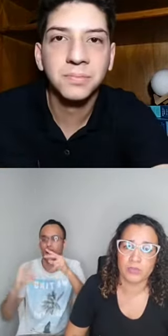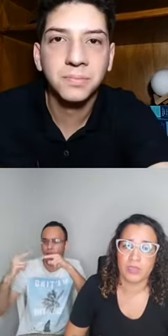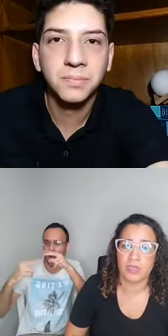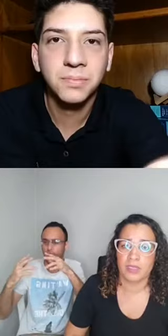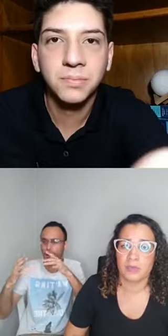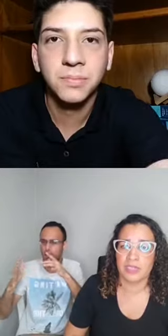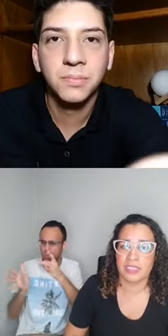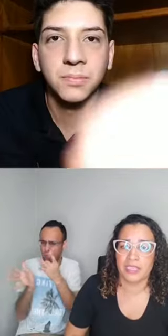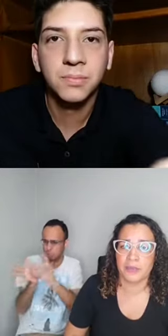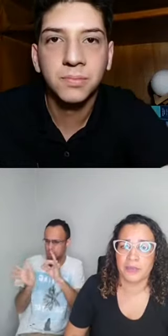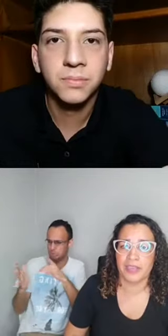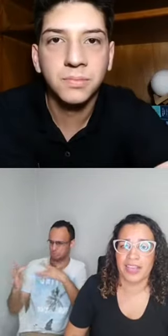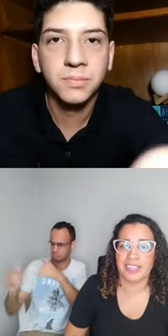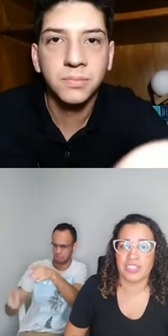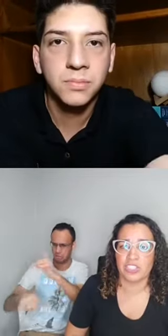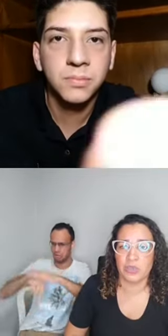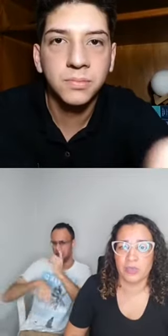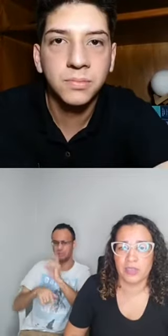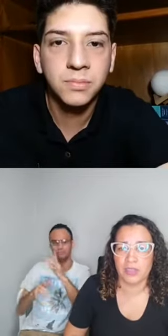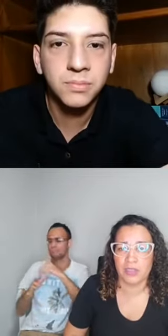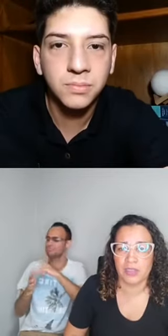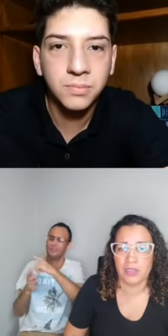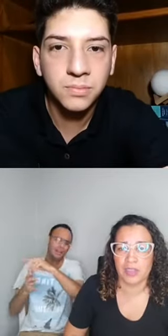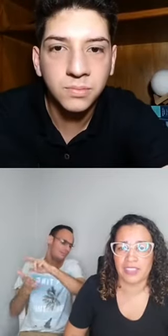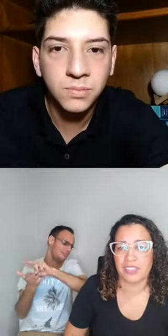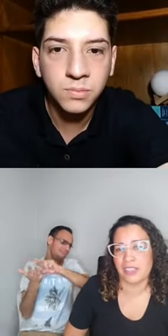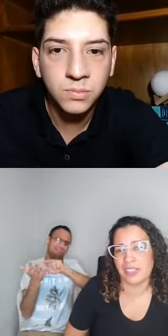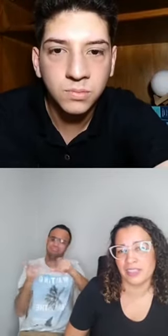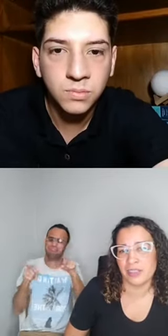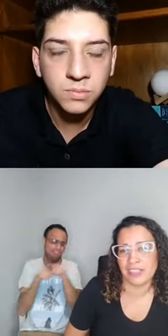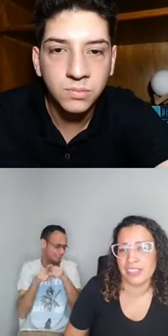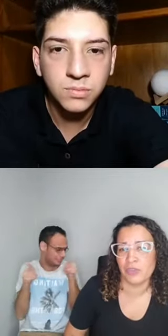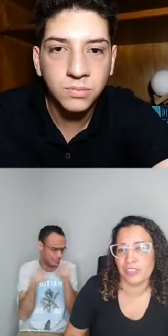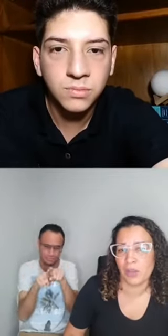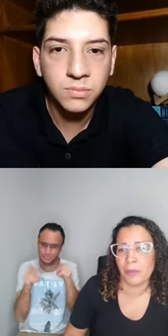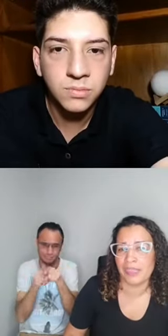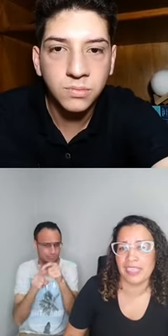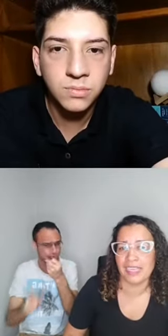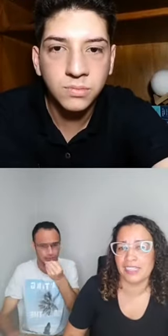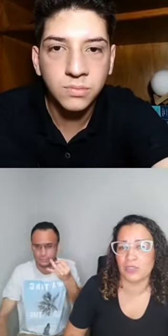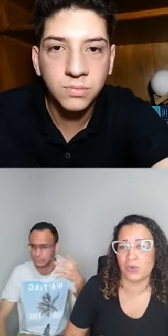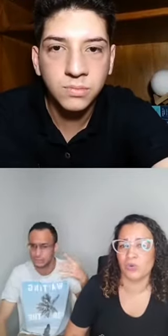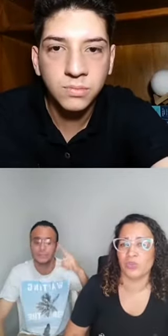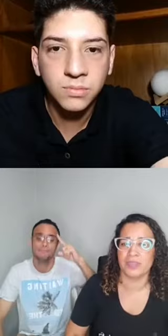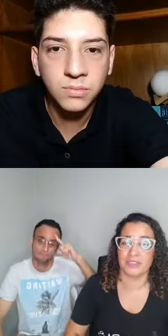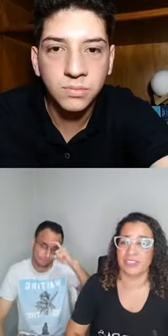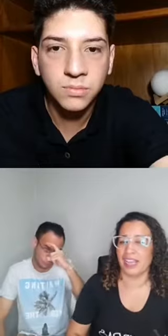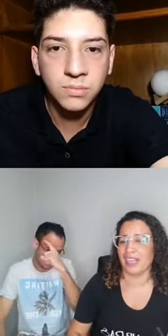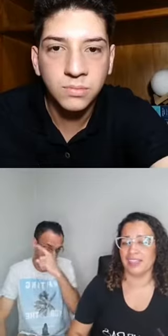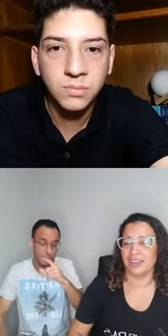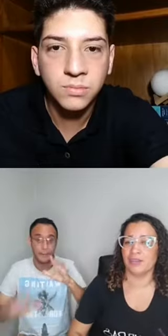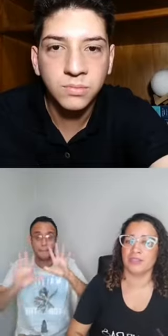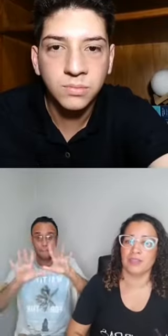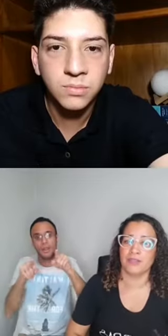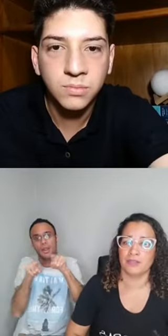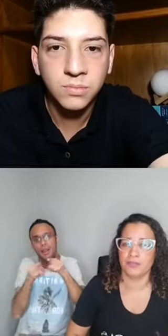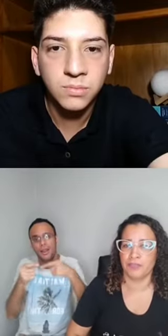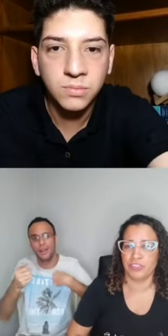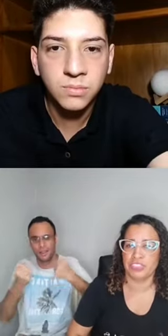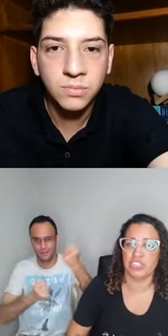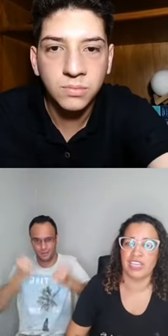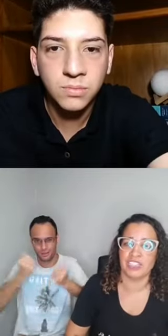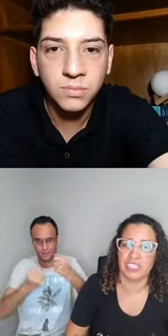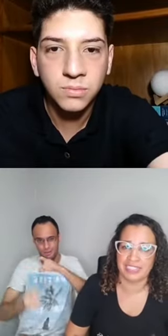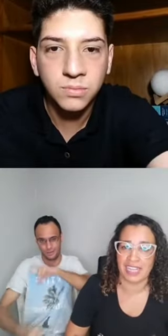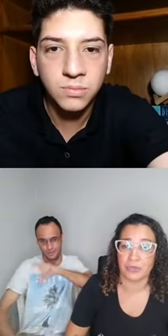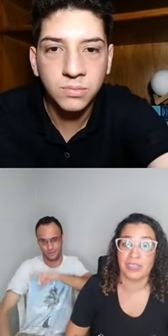zoando. Por exemplo, às vezes tinha uma. Às vezes queria. Às vezes começava com uma menina e tudo, mas eu pensava, ah, não, então